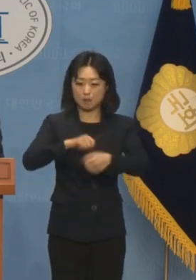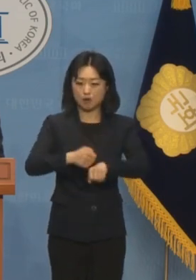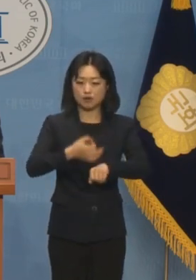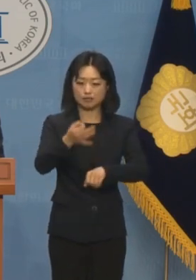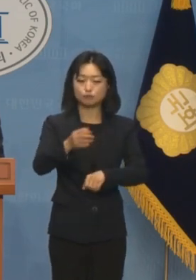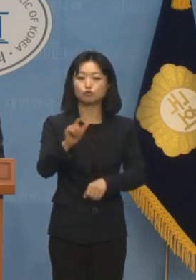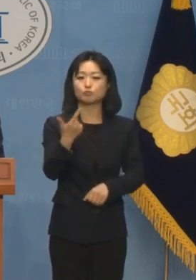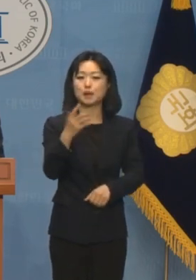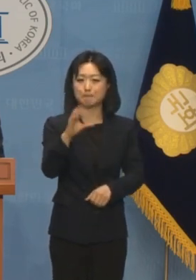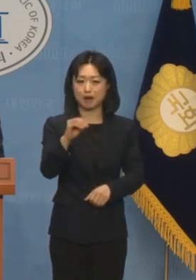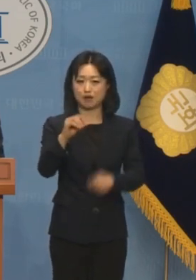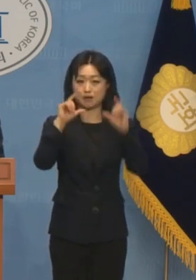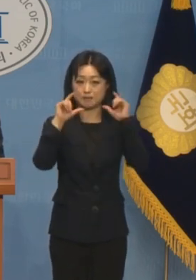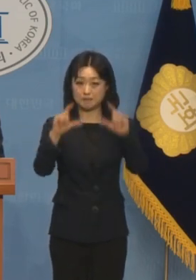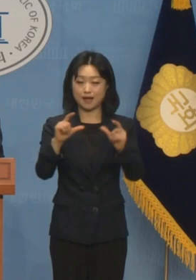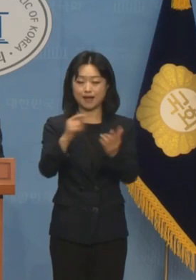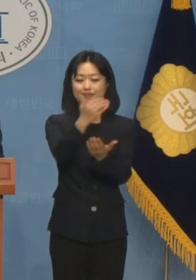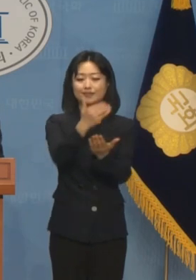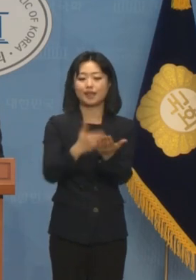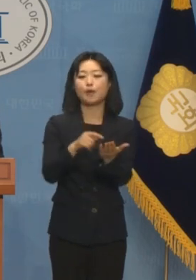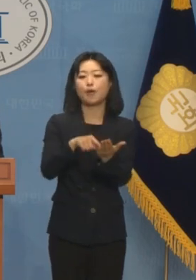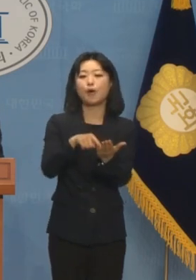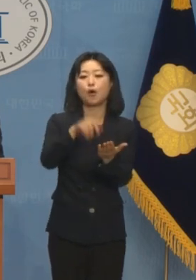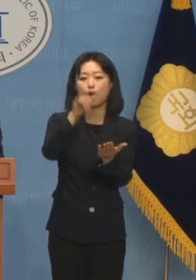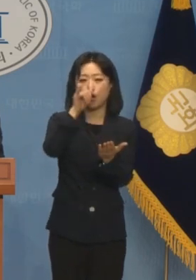이하의 벌금에 처한다고 규정하고 있습니다.